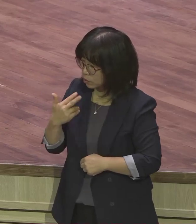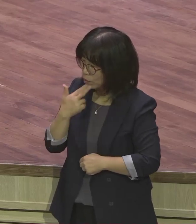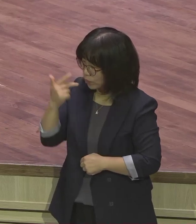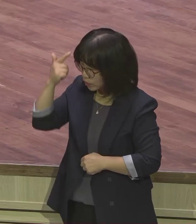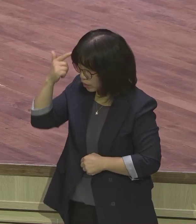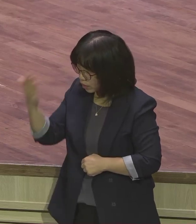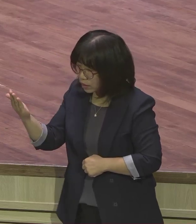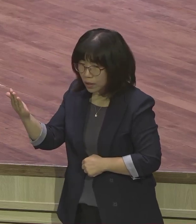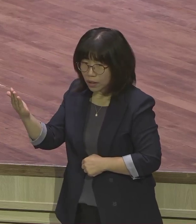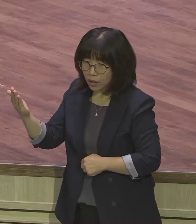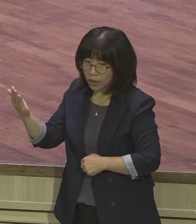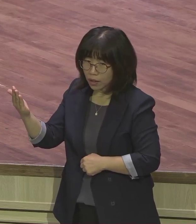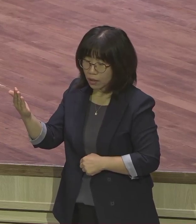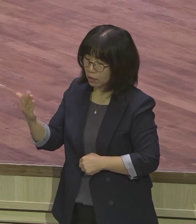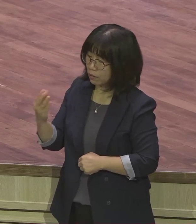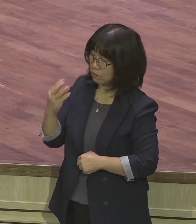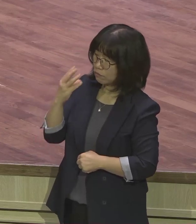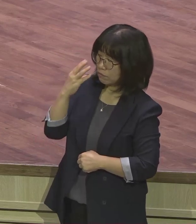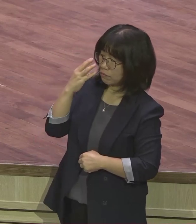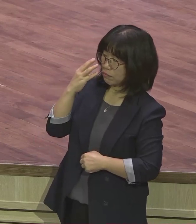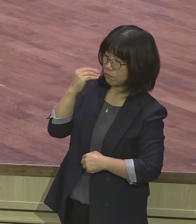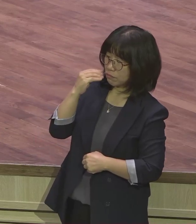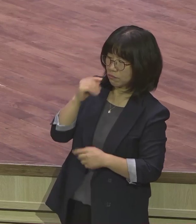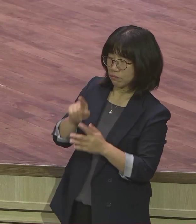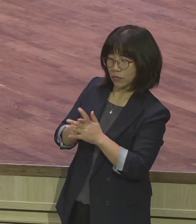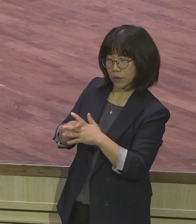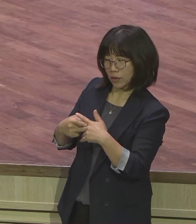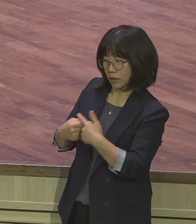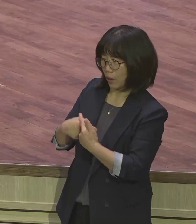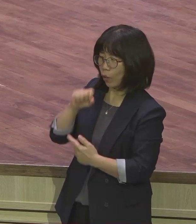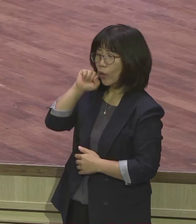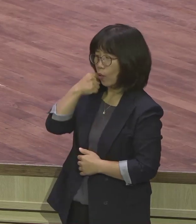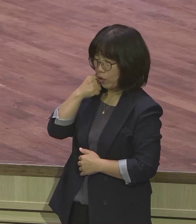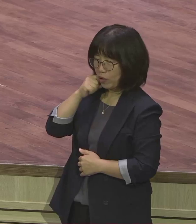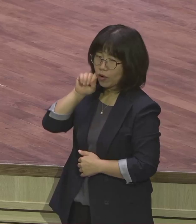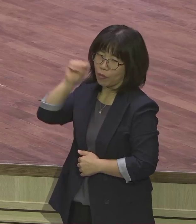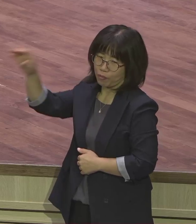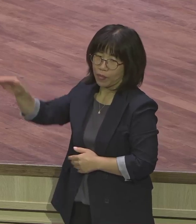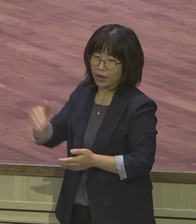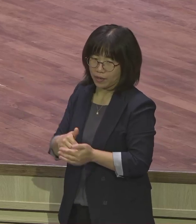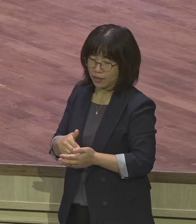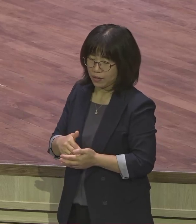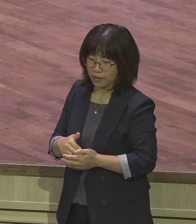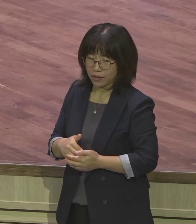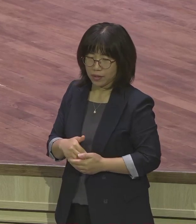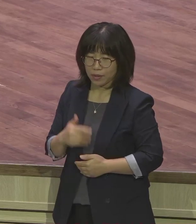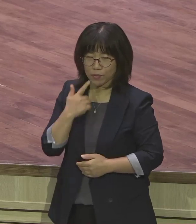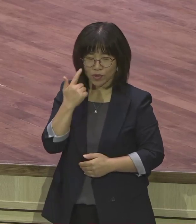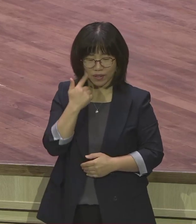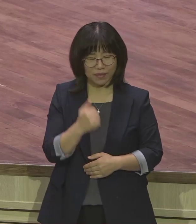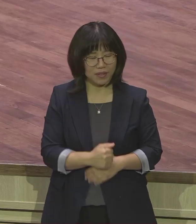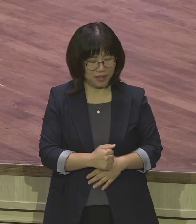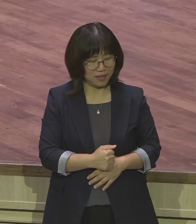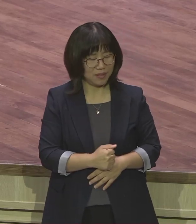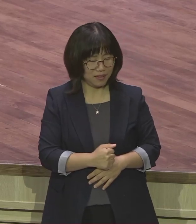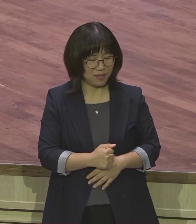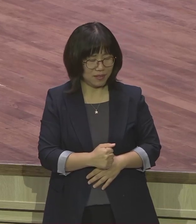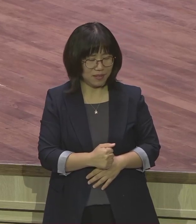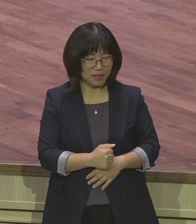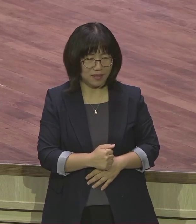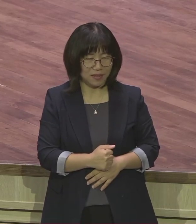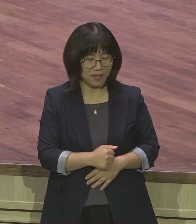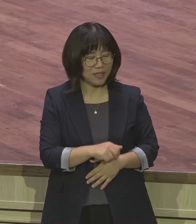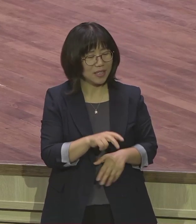순교할 믿음이 없다는 게 이해가 안 됩니다 라고 다시 질문을 했습니다 이때 디엘 무디 목사님이 이렇게